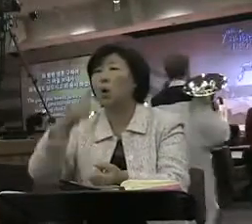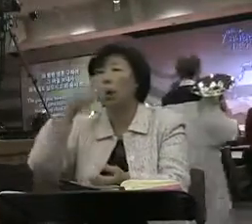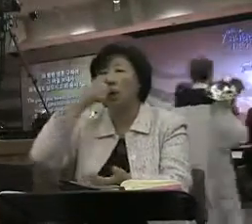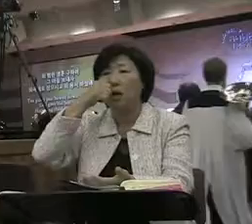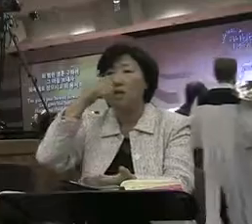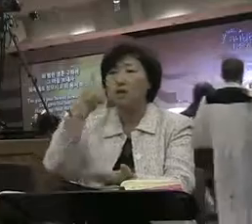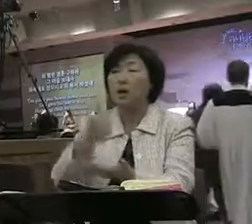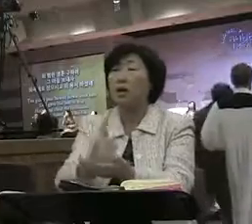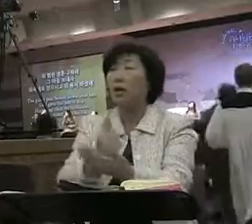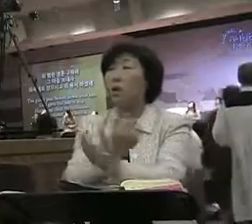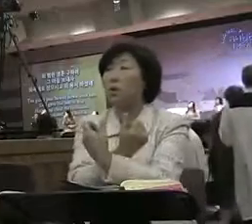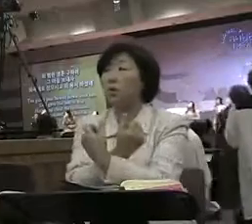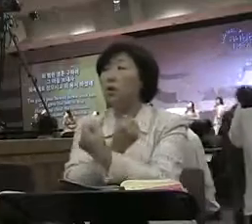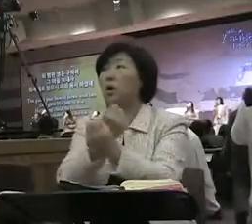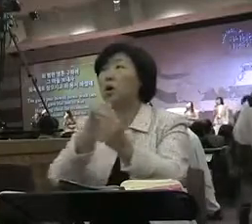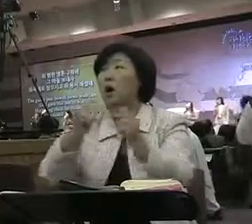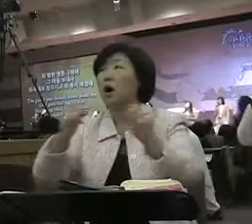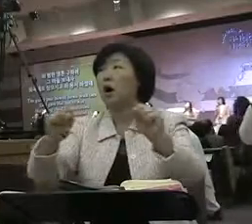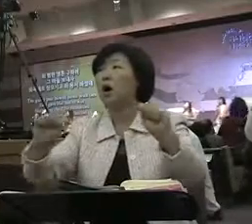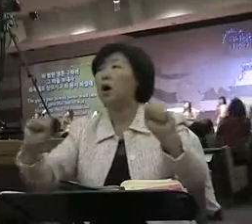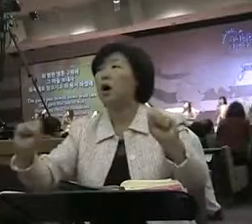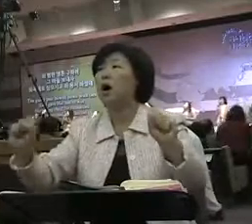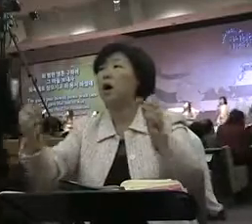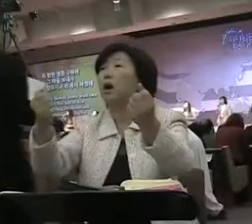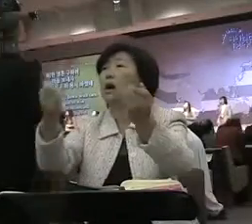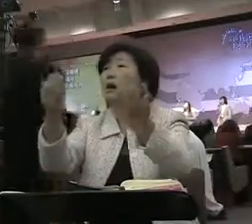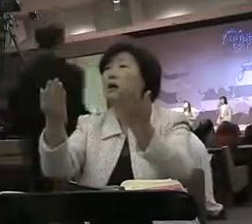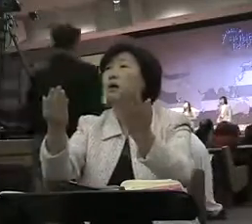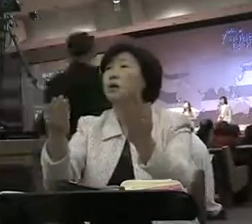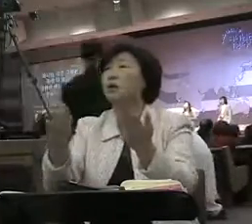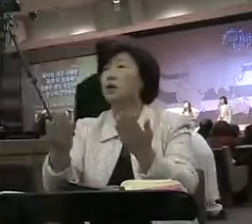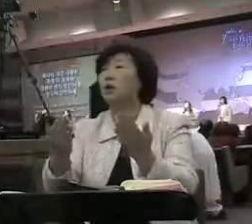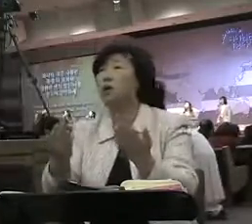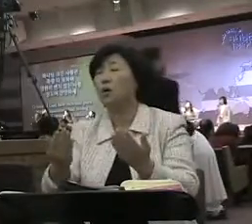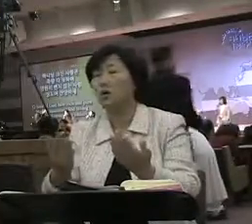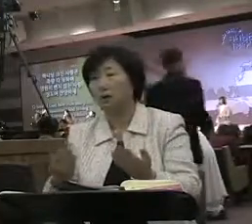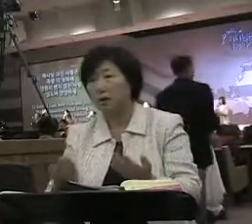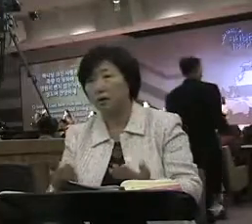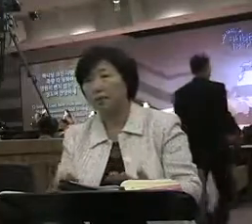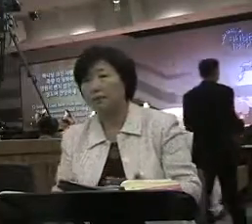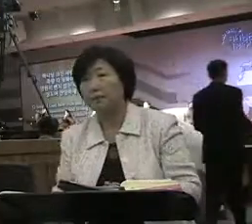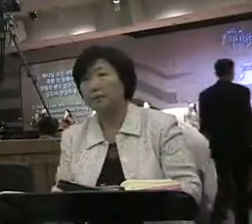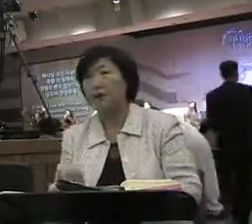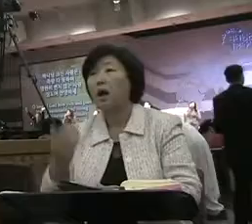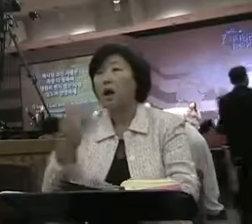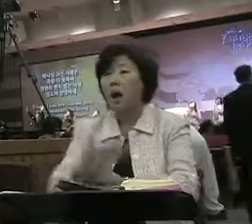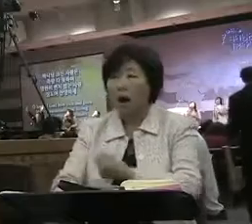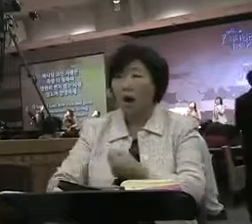용서한 하나님의 크신 사랑